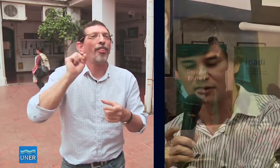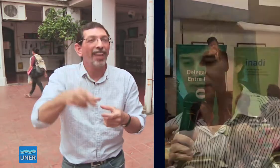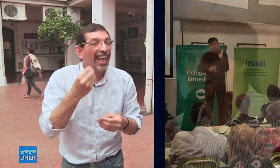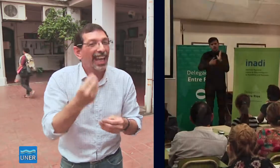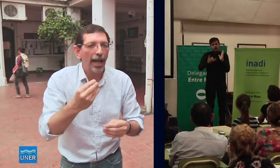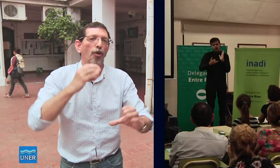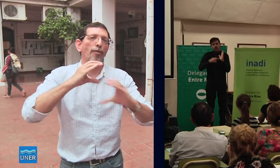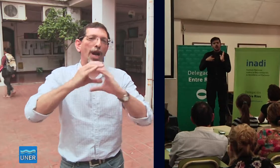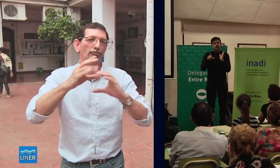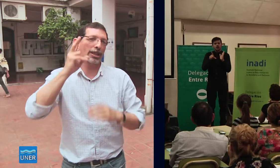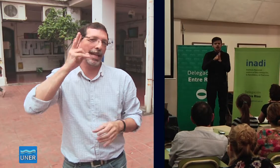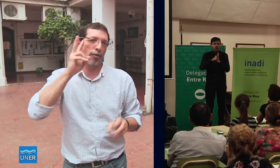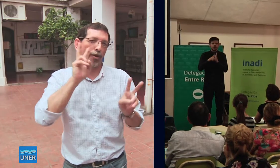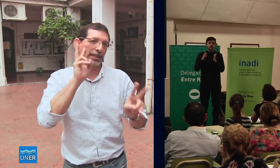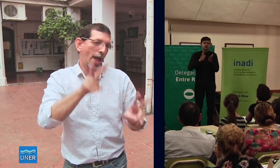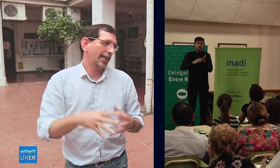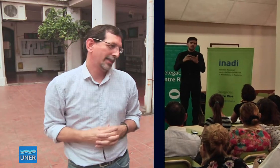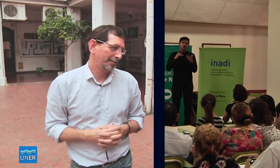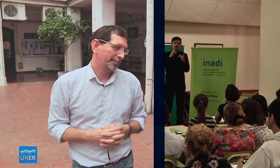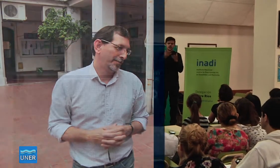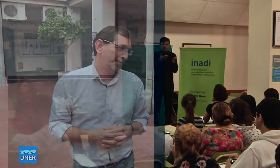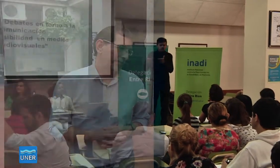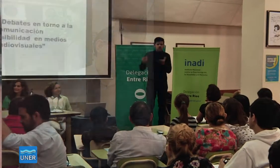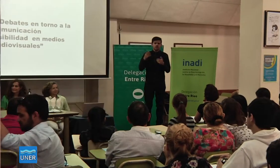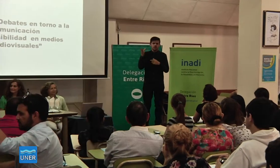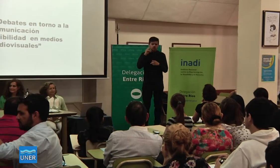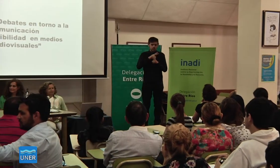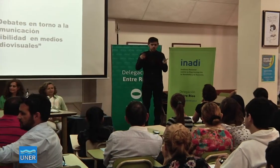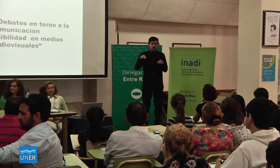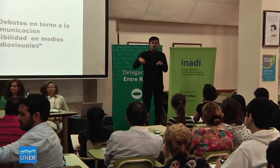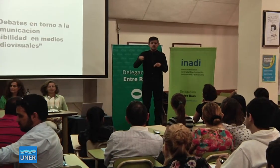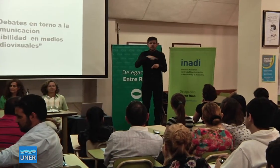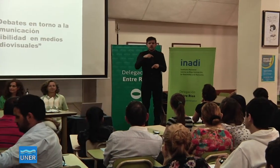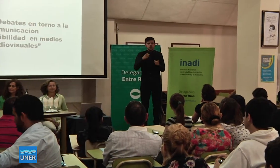un día donde se va a trabajar la comunicación, especialmente en material audiovisual.